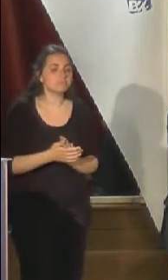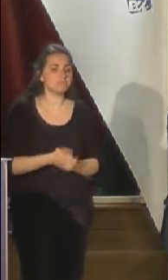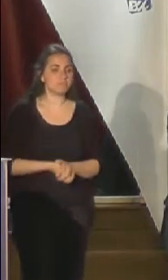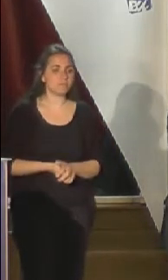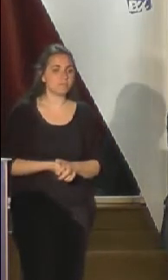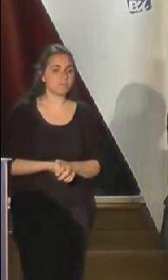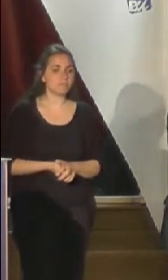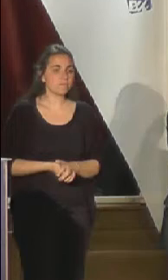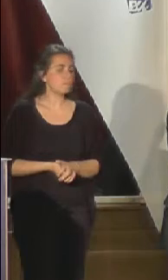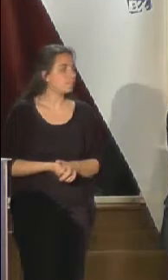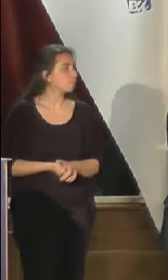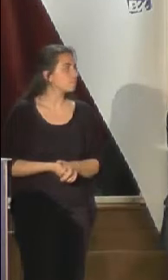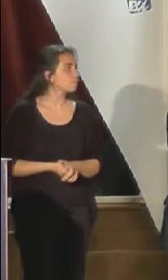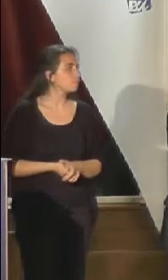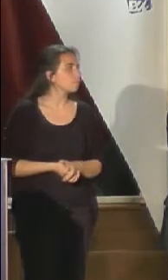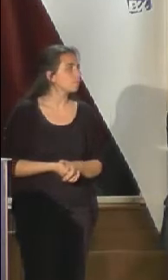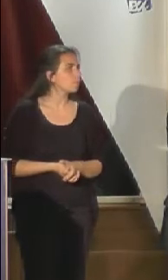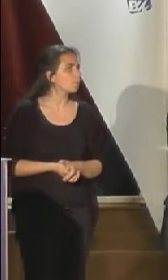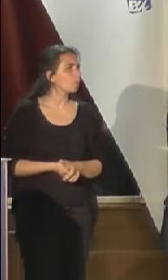É que nada máis que en